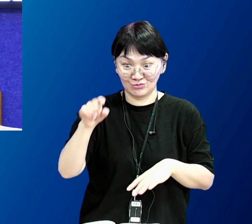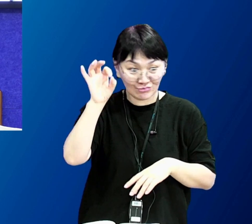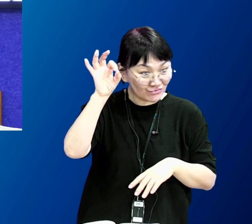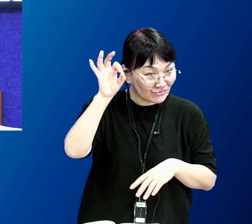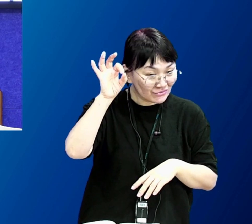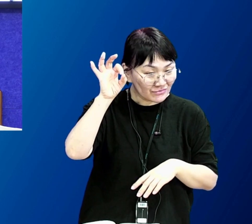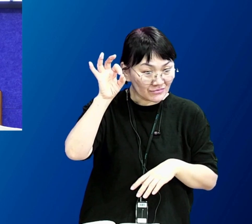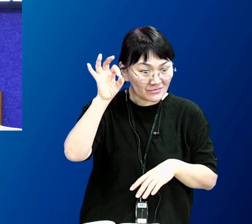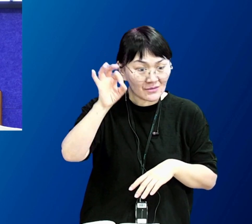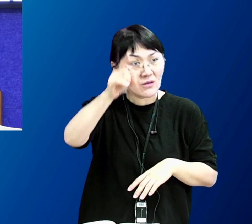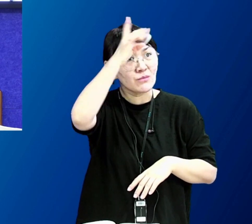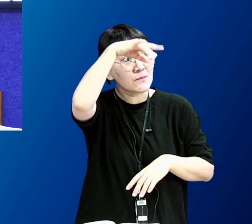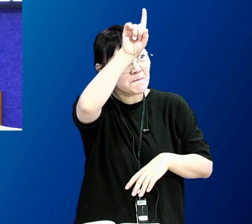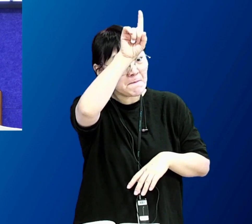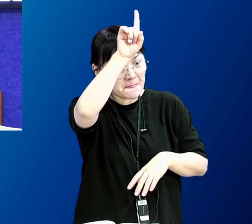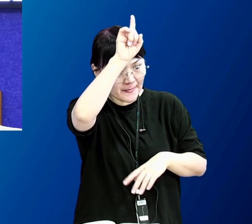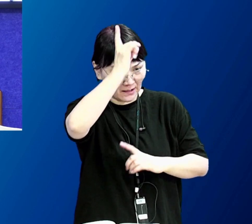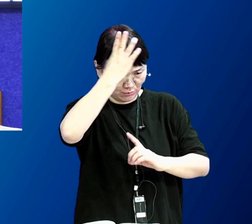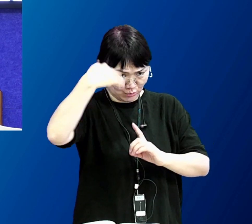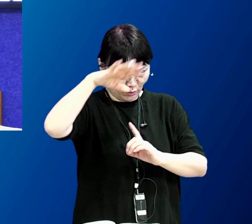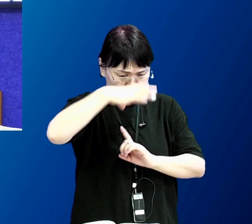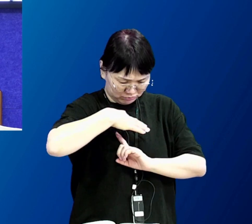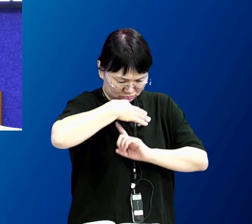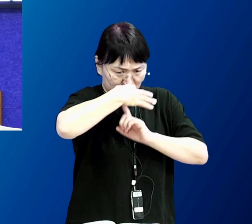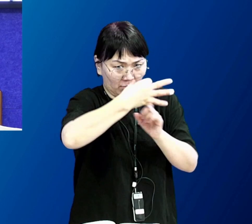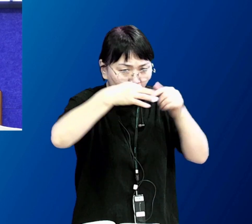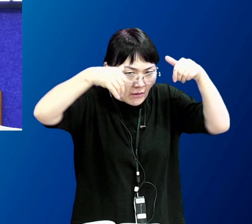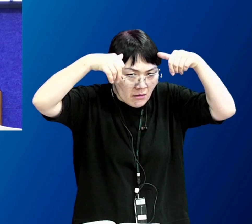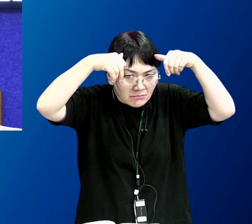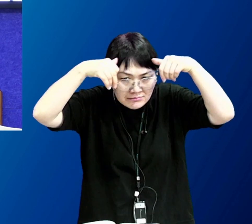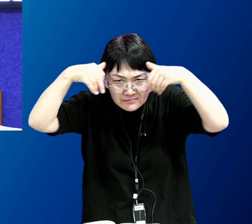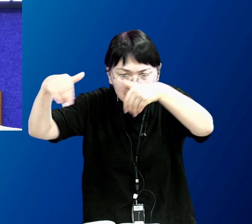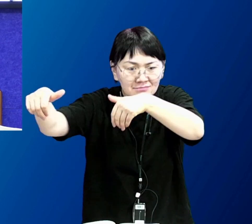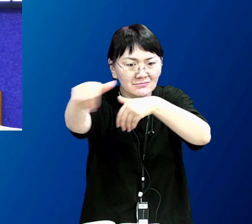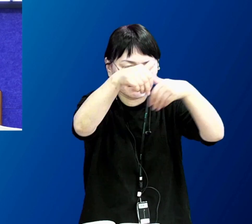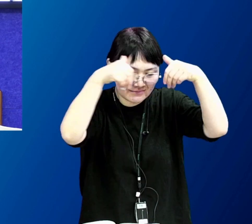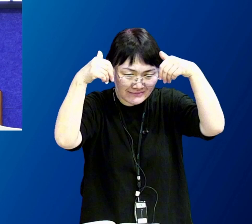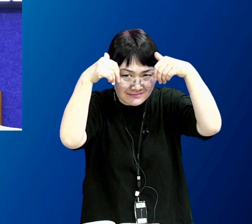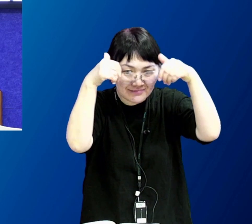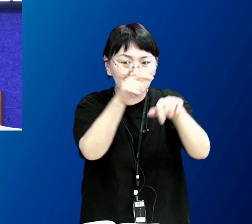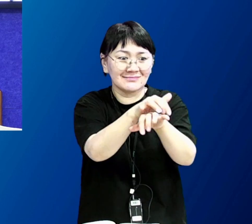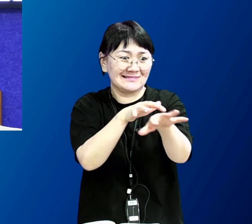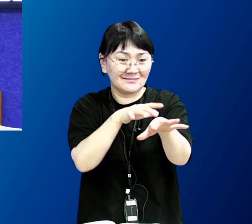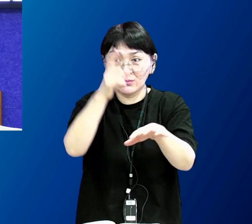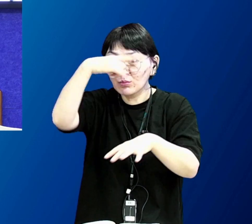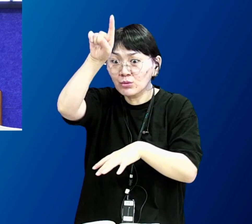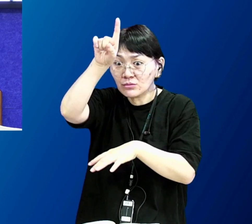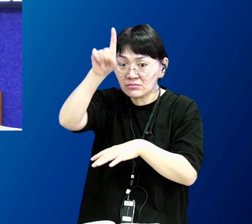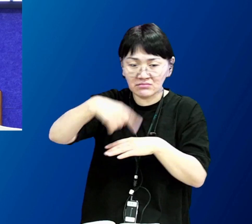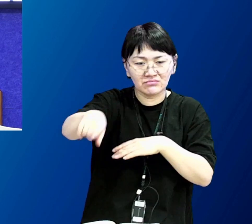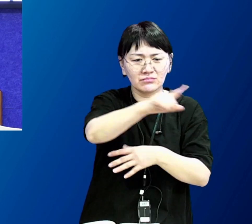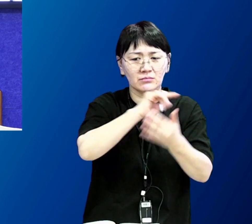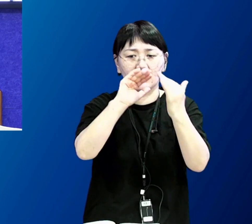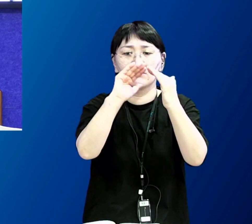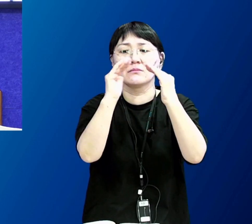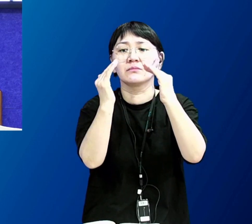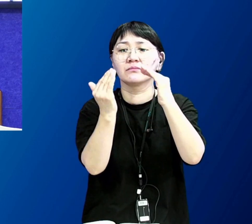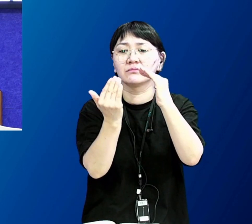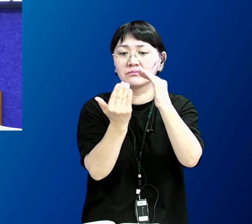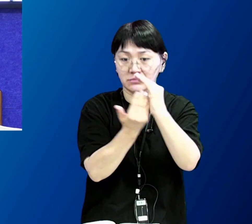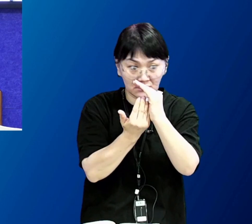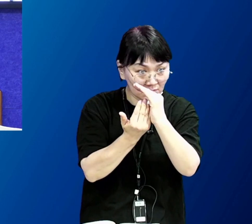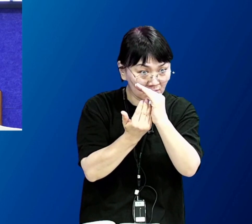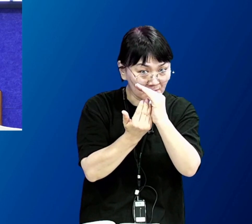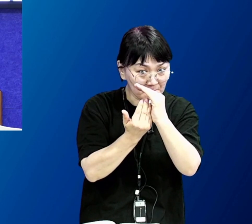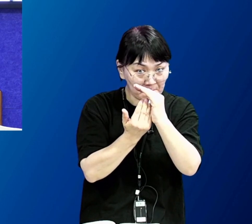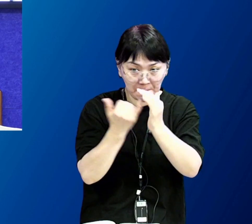Бидний бурхны дуудан сонгон авсан хонин сөрөг гэж хэлсэн. Биднийг бурхны гэр бүл гэж хэлсэн.